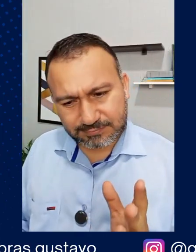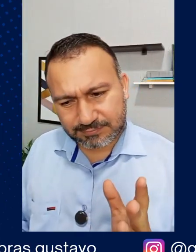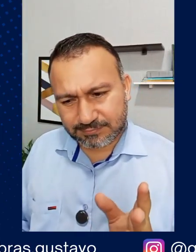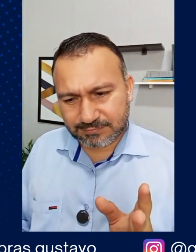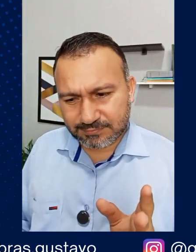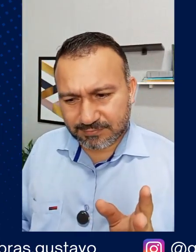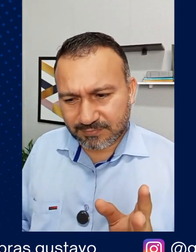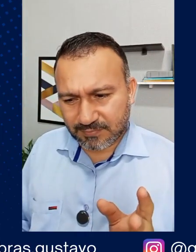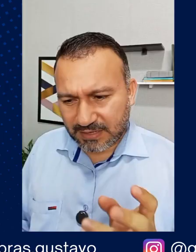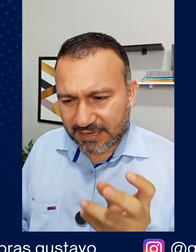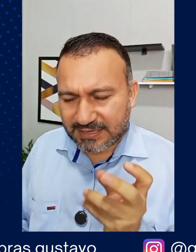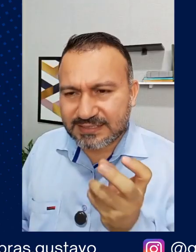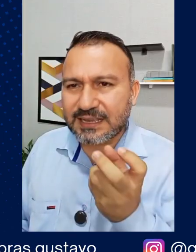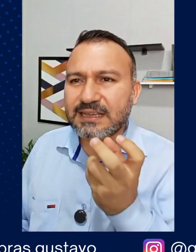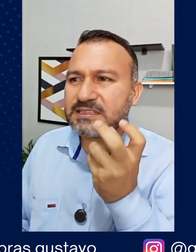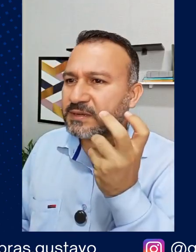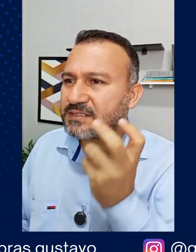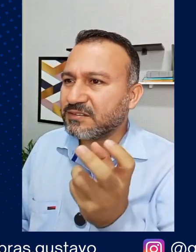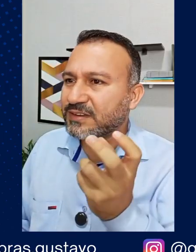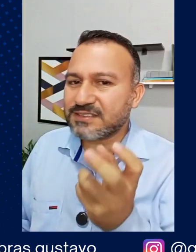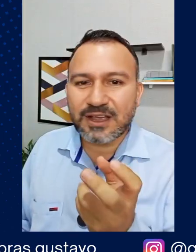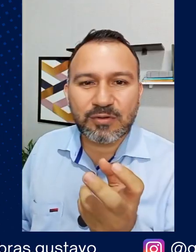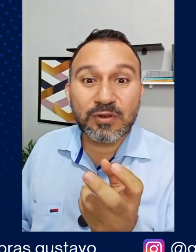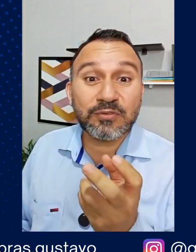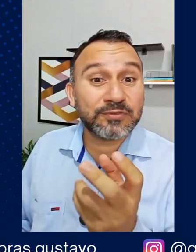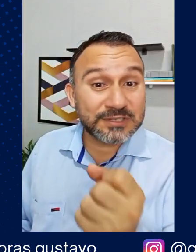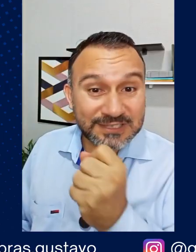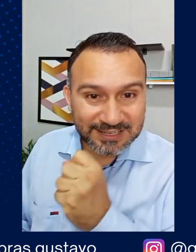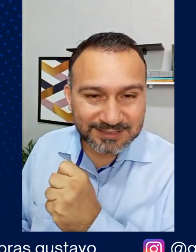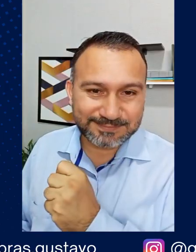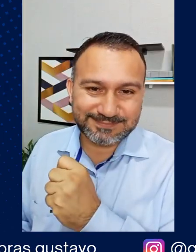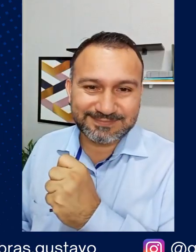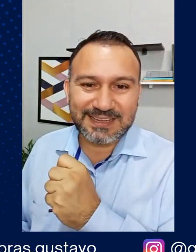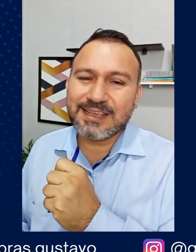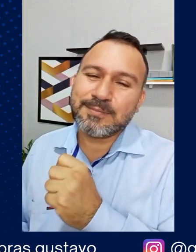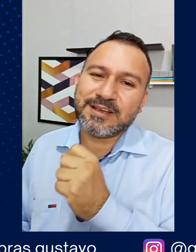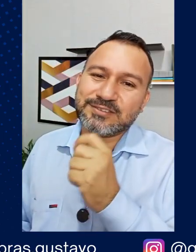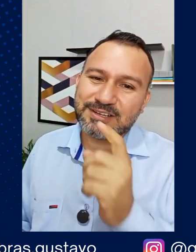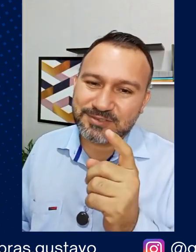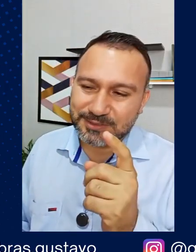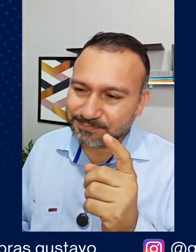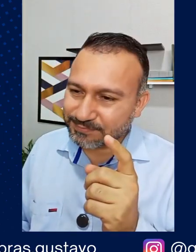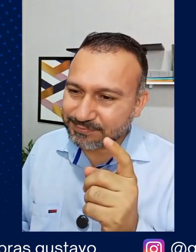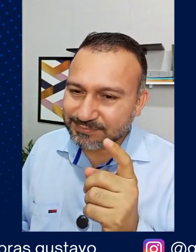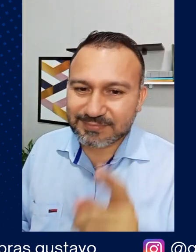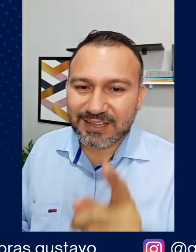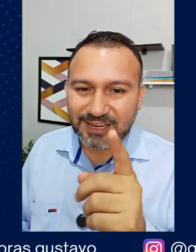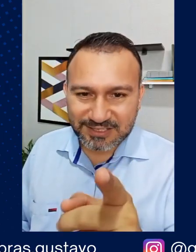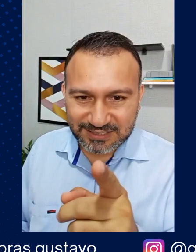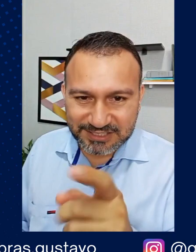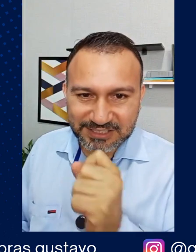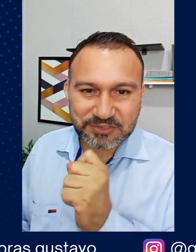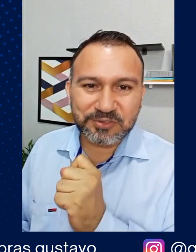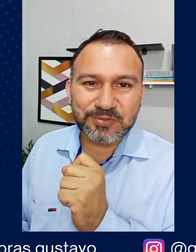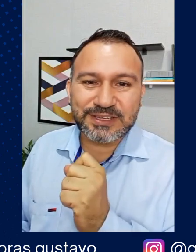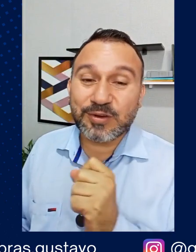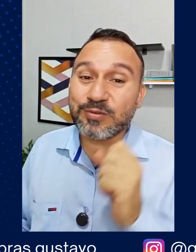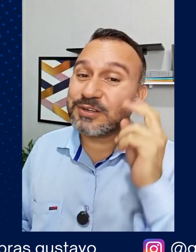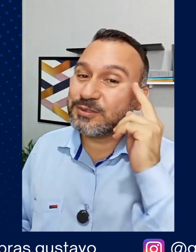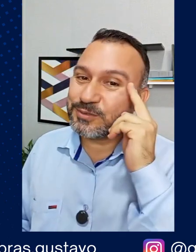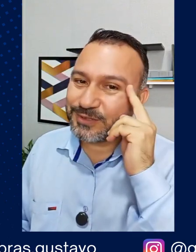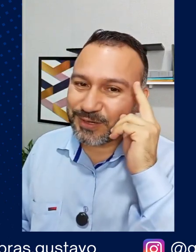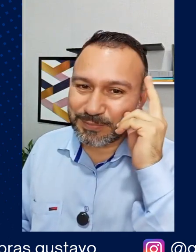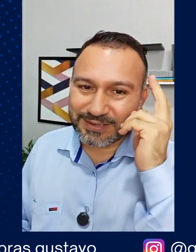causa essa expressão facial forçada. Mas olha só, a Edilane colocou